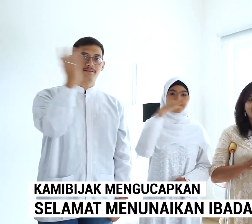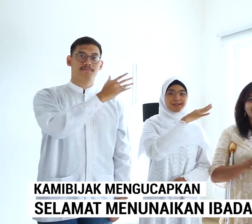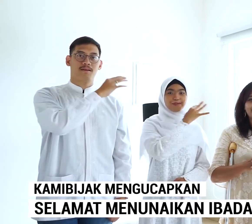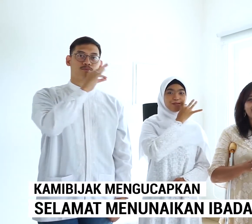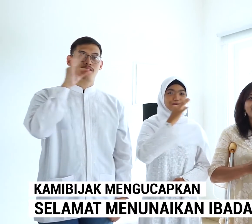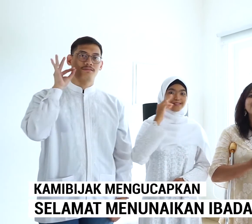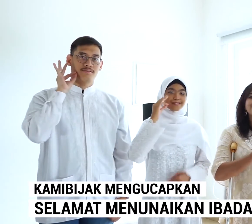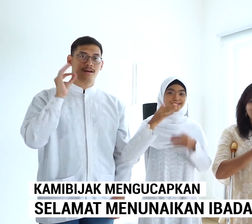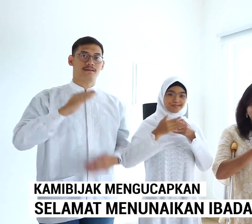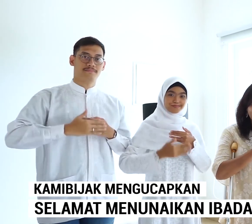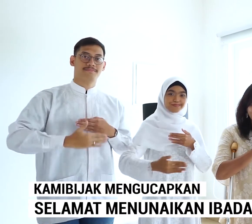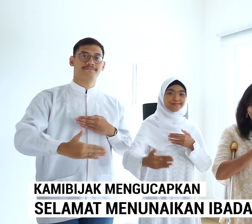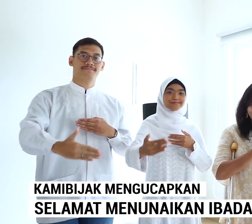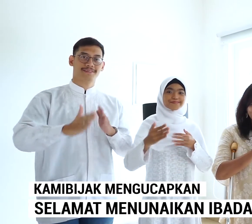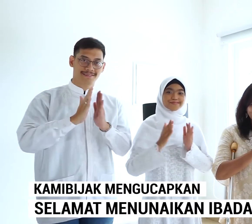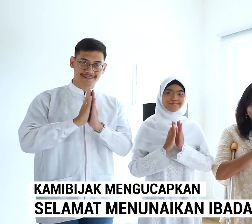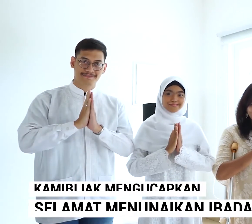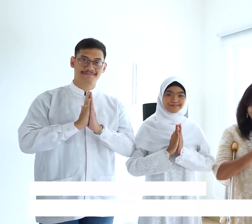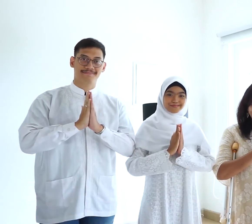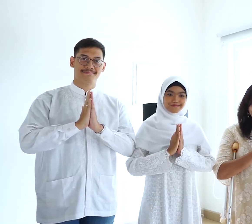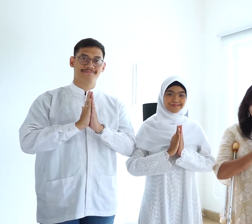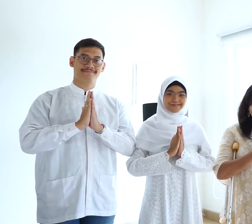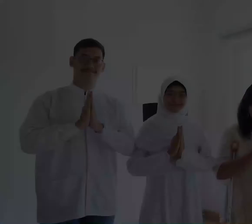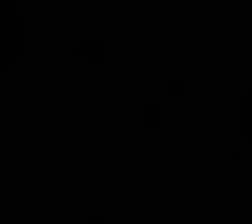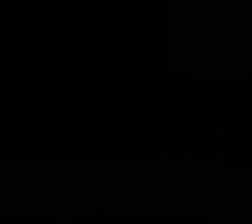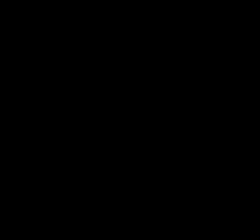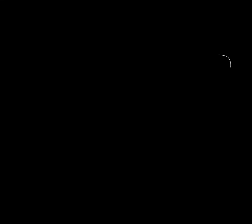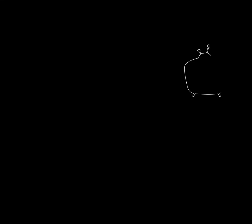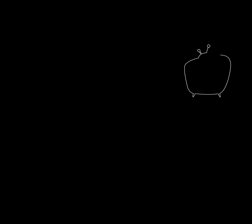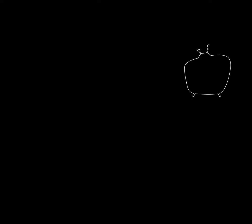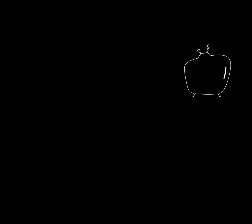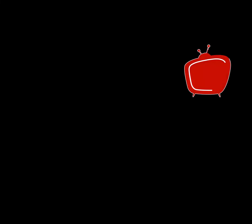ibadah puasa Terima kasih telah menonton! Terima